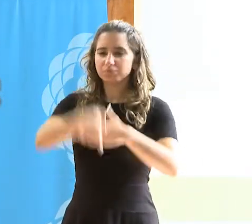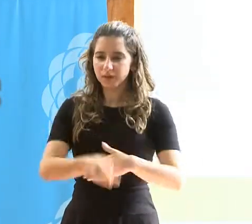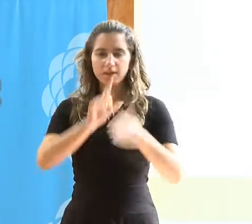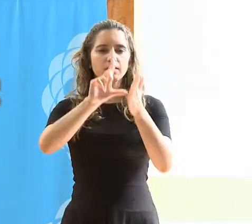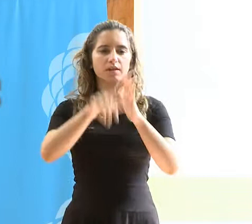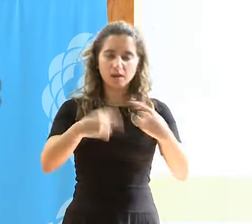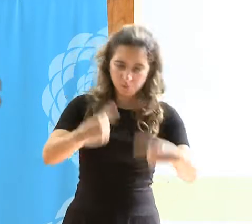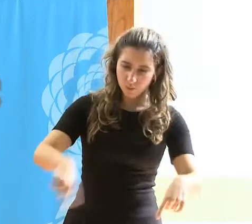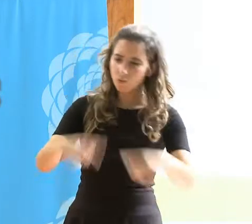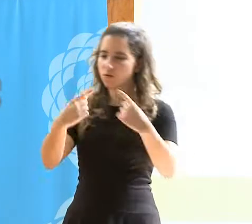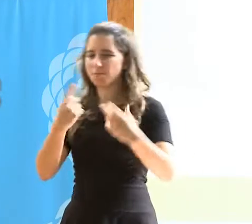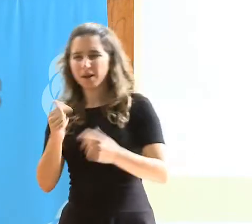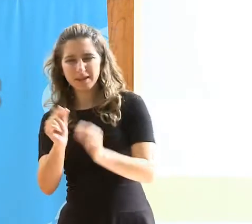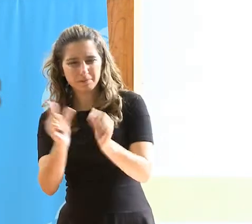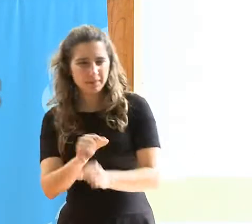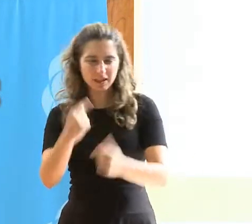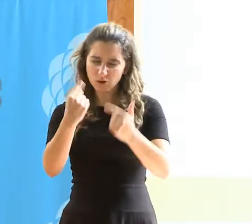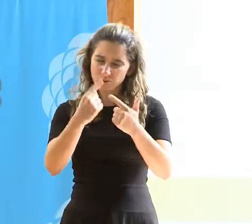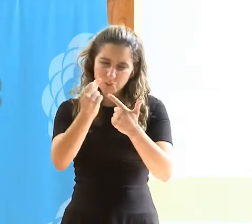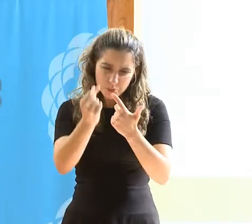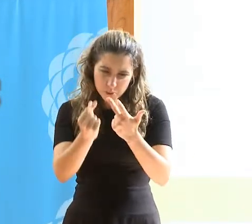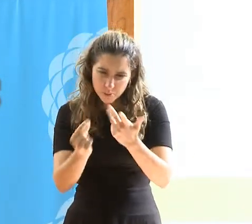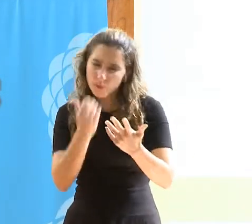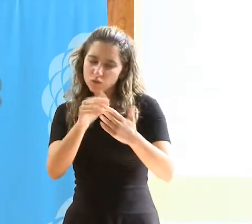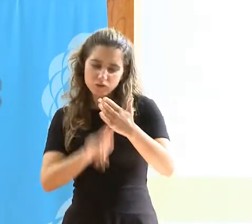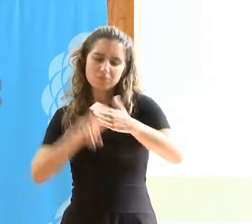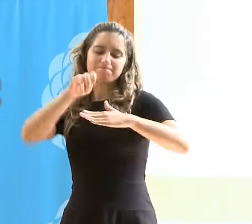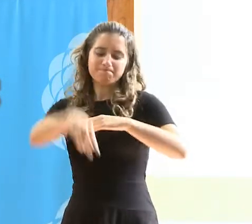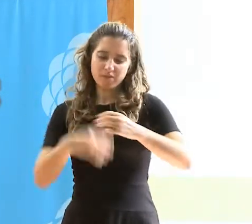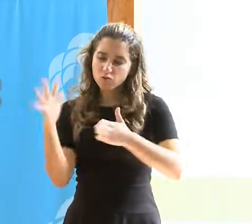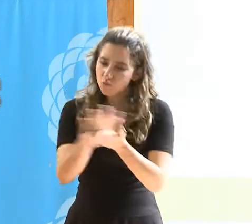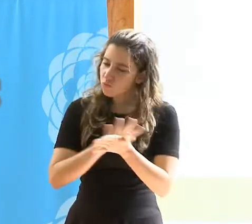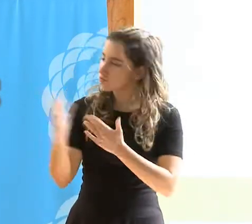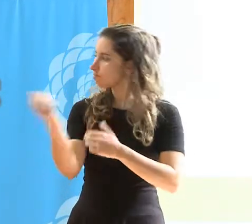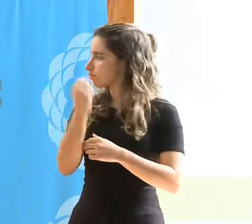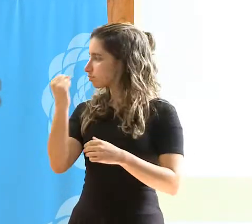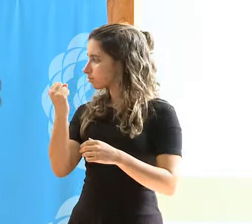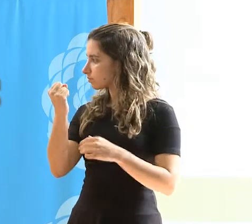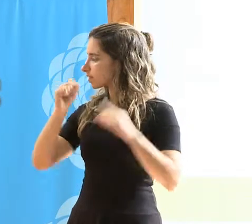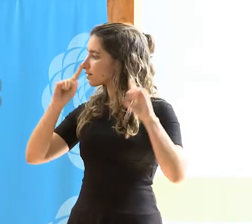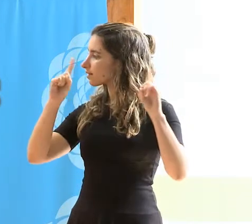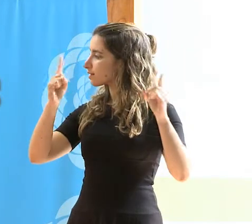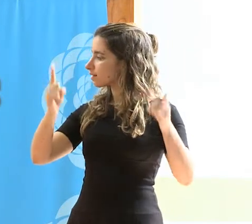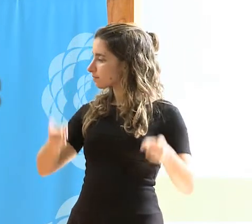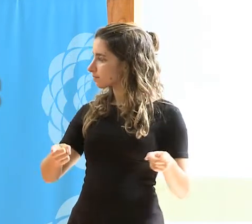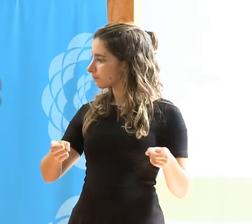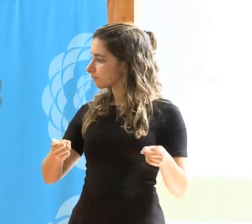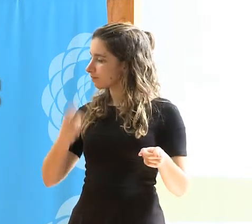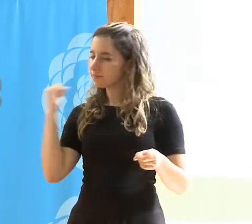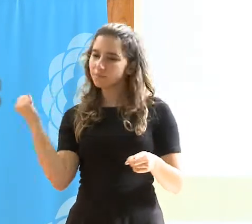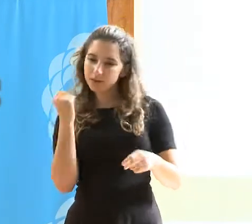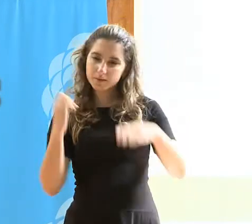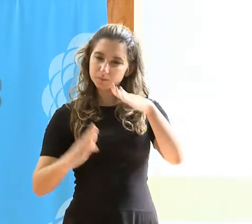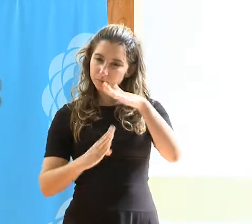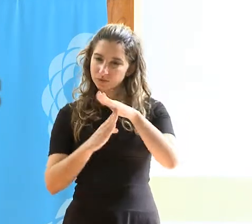del tiempo, de los presupuestos que son siempre escasos, de la necesidad de formación y capacitación. Pero también, y esto también fue una apuesta